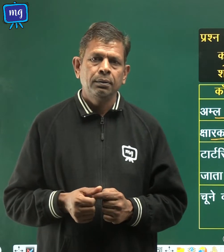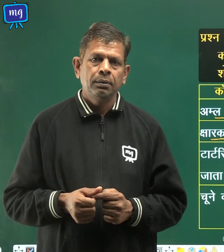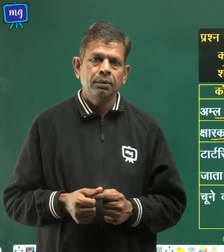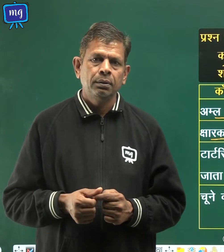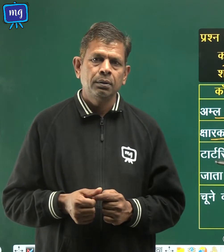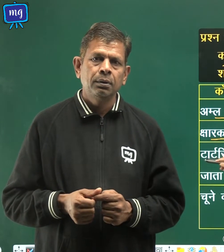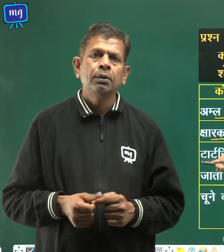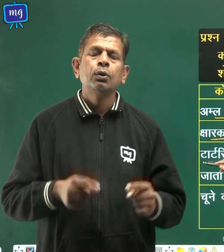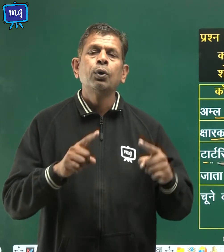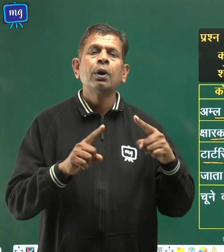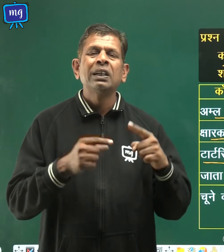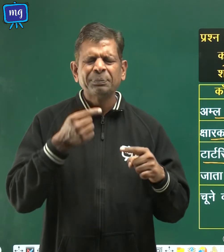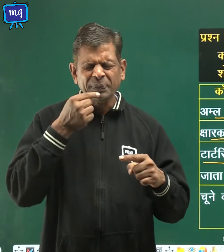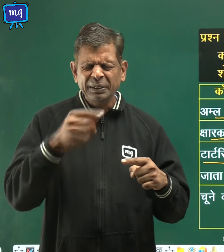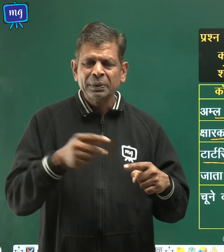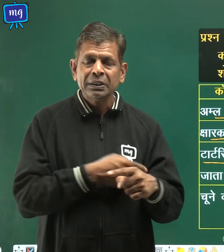टार्ट्रिक अम्ल